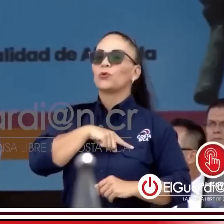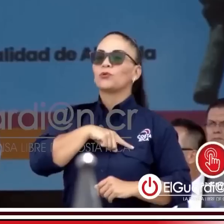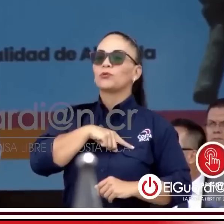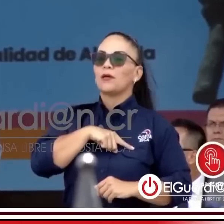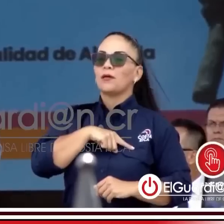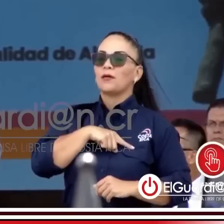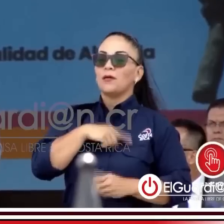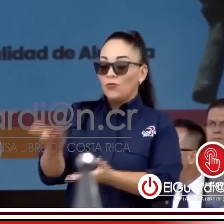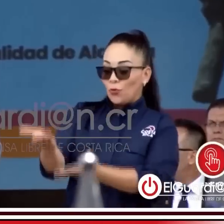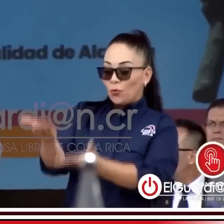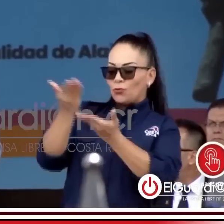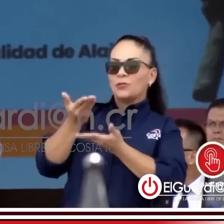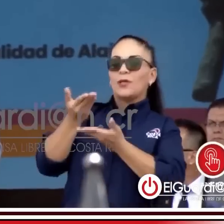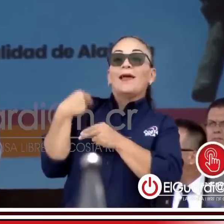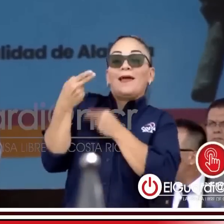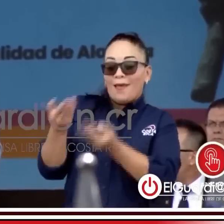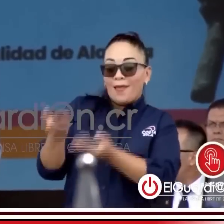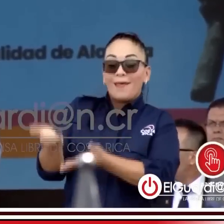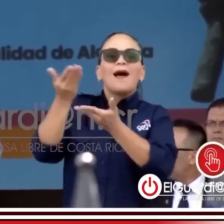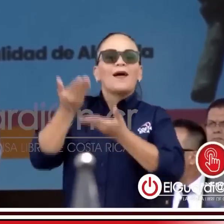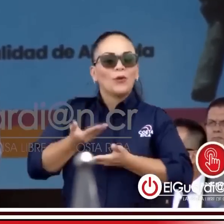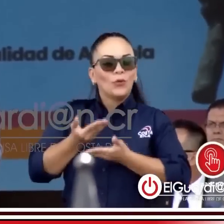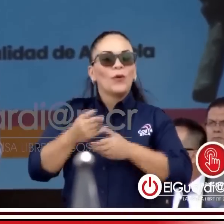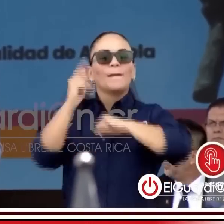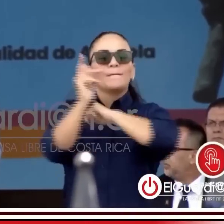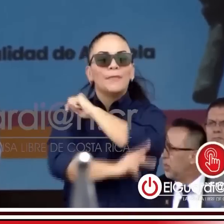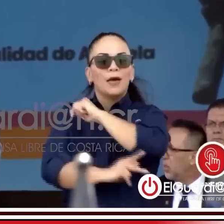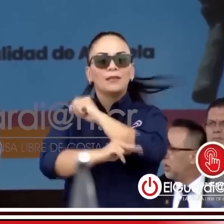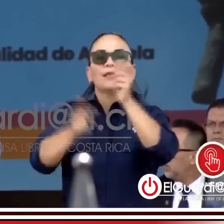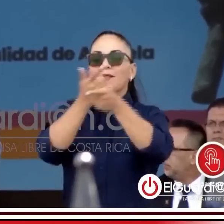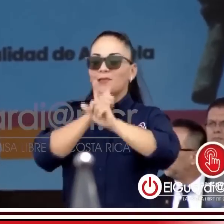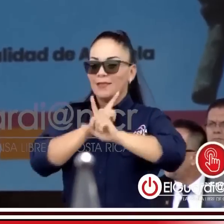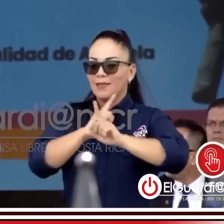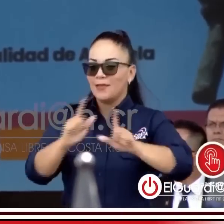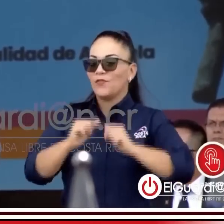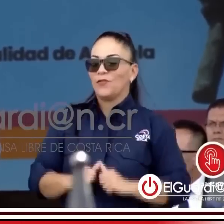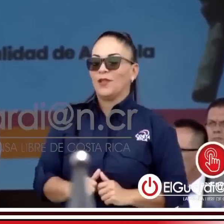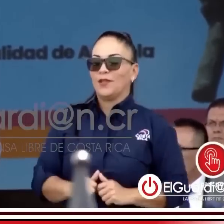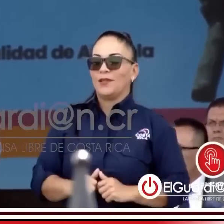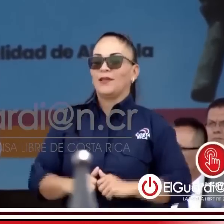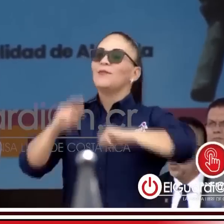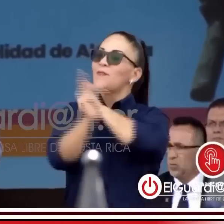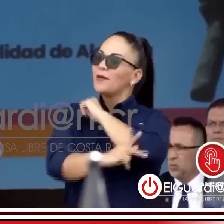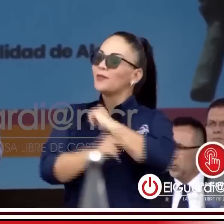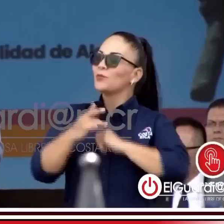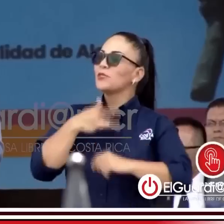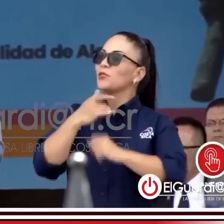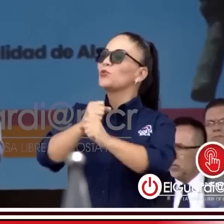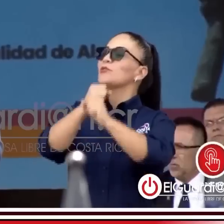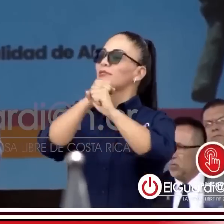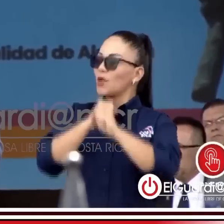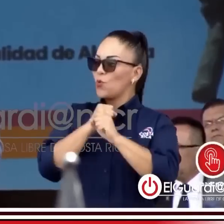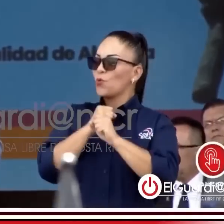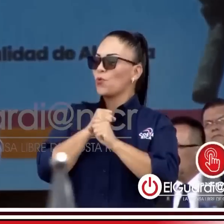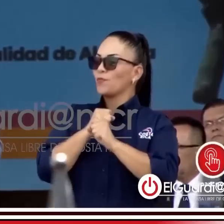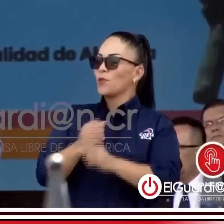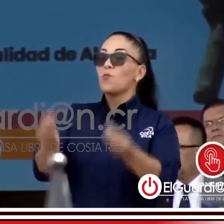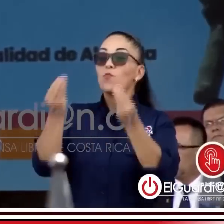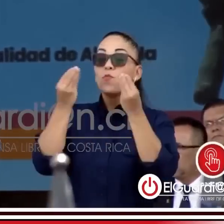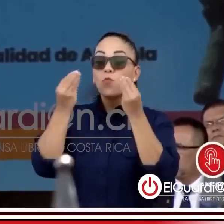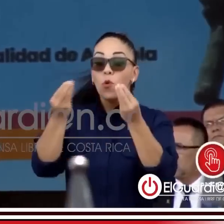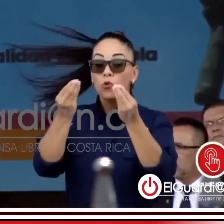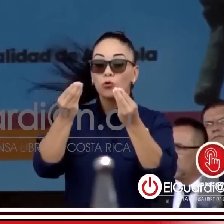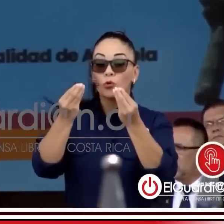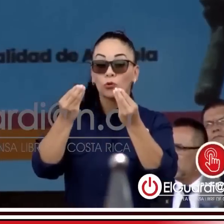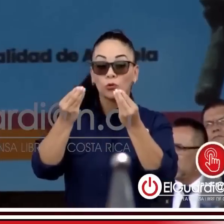heredado una patria libre, la cual estoy seguro muchos